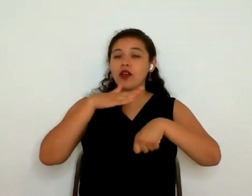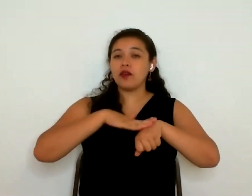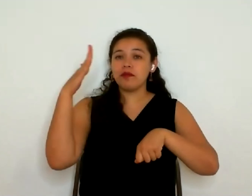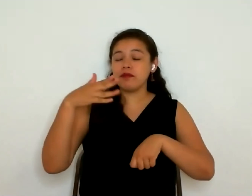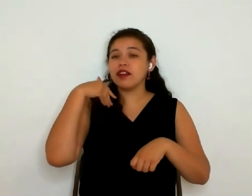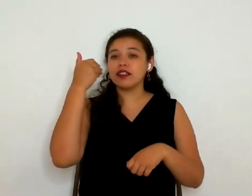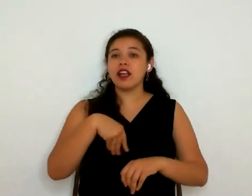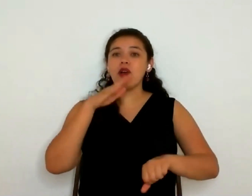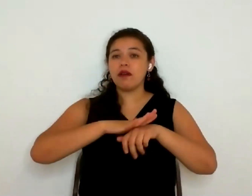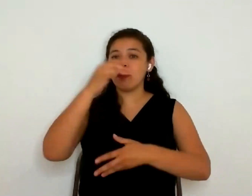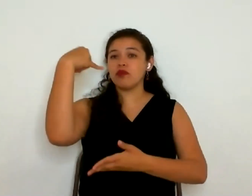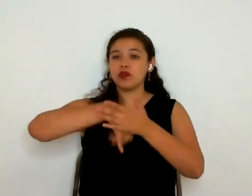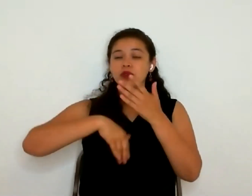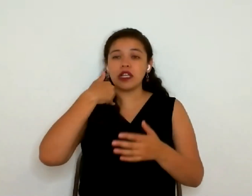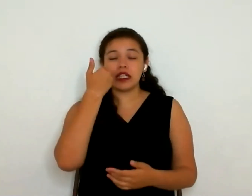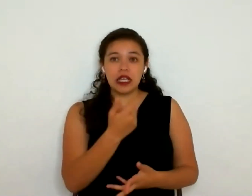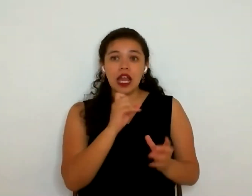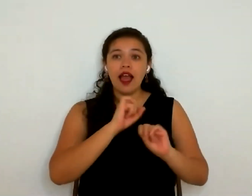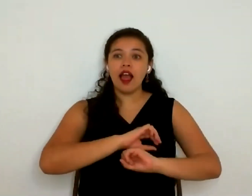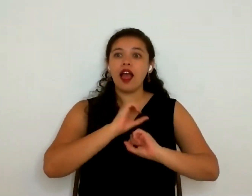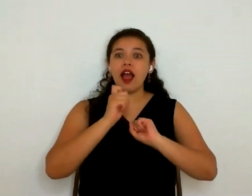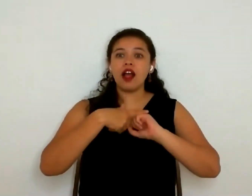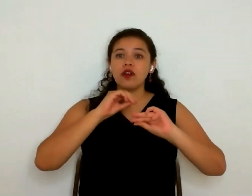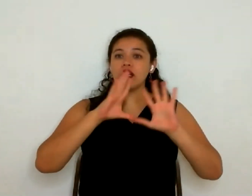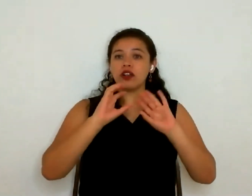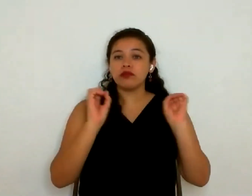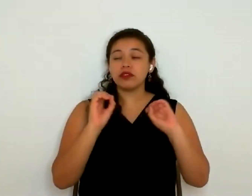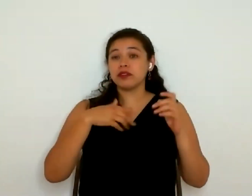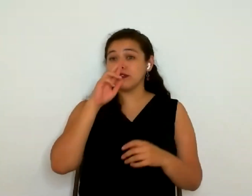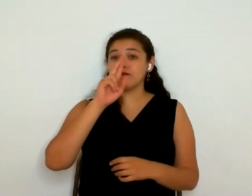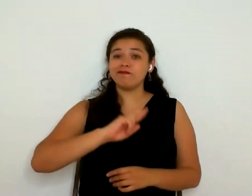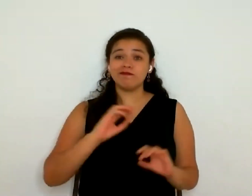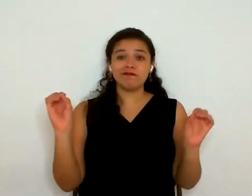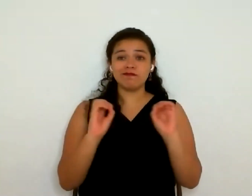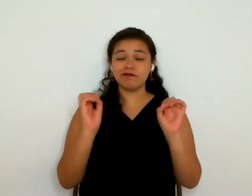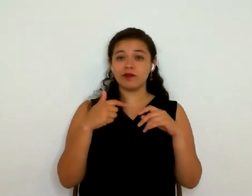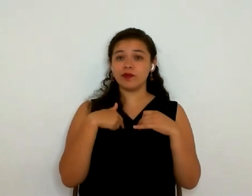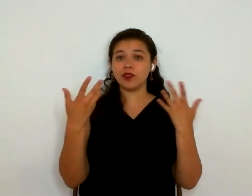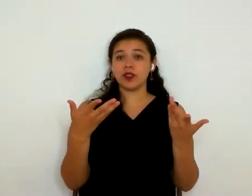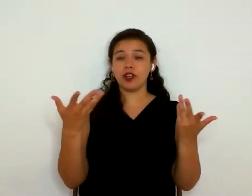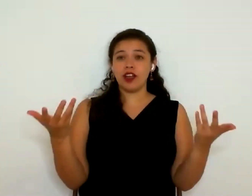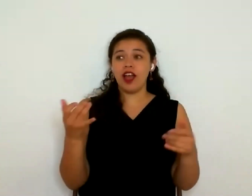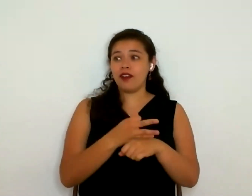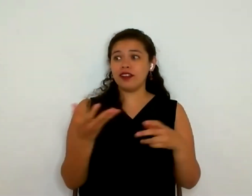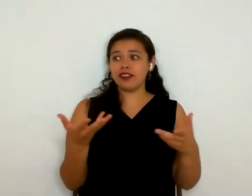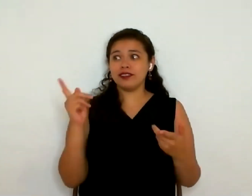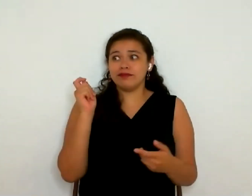algo más si algo no quedó claro pero como no me contestan entonces ya no sé qué estamos haciendo